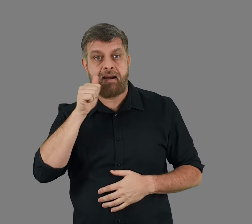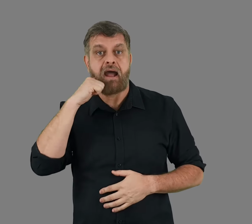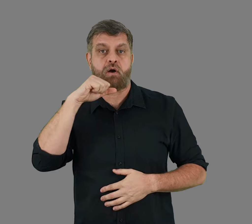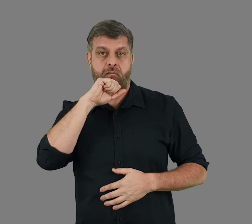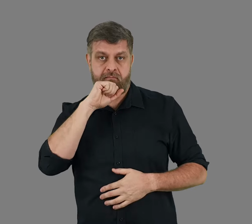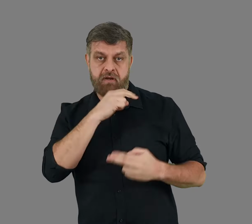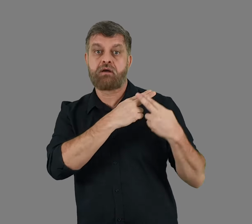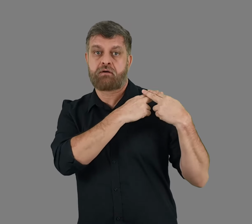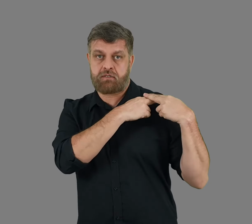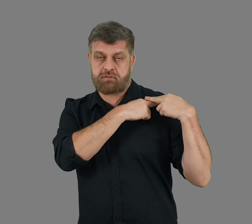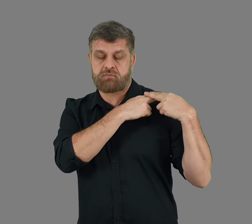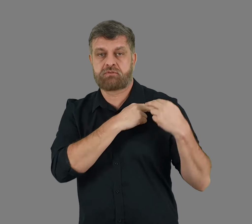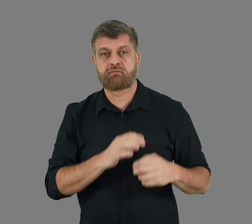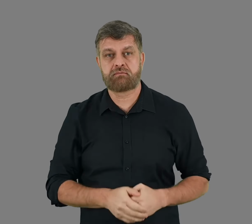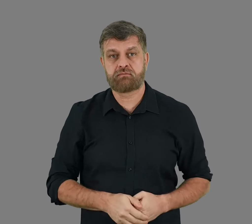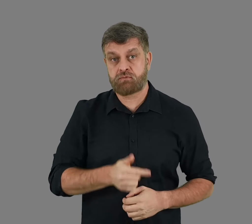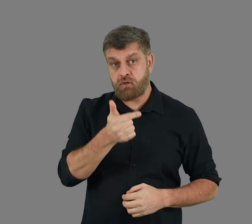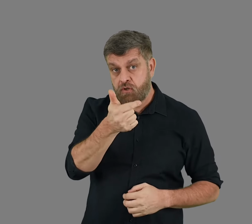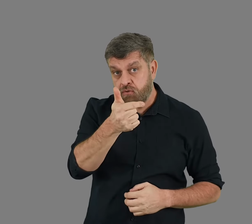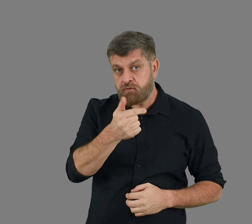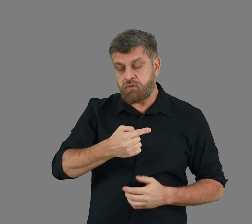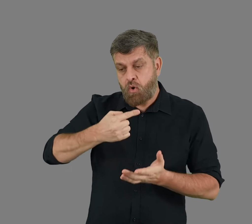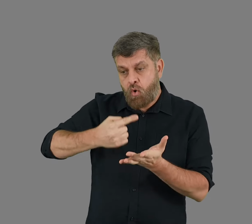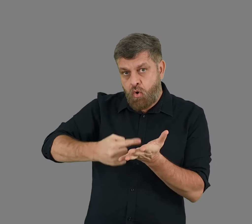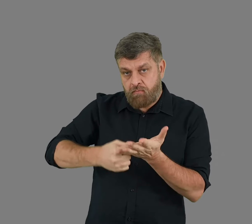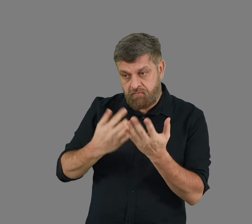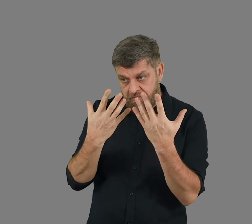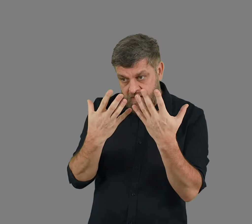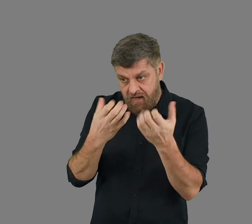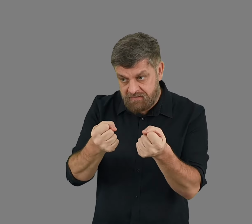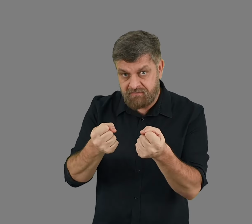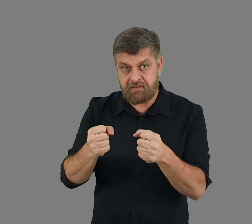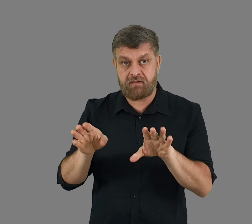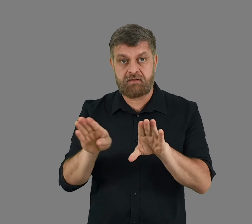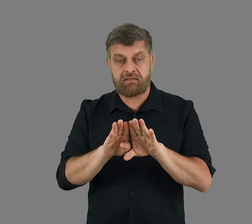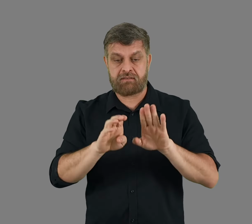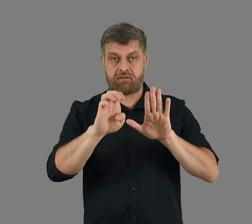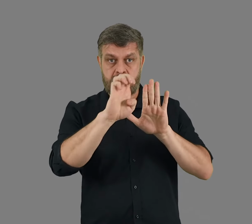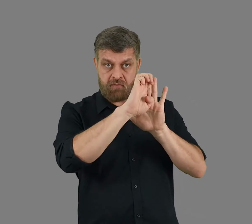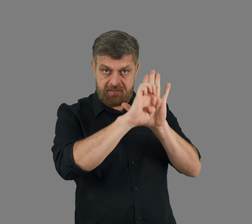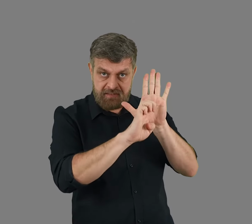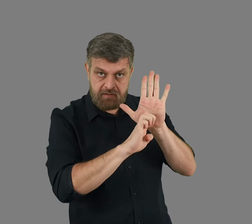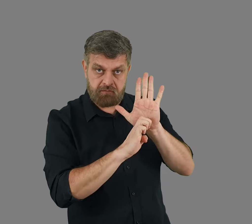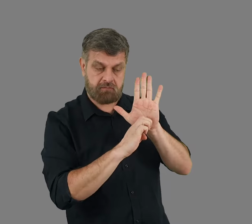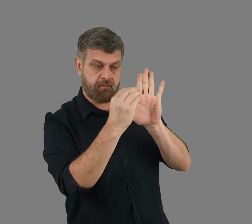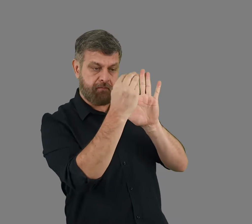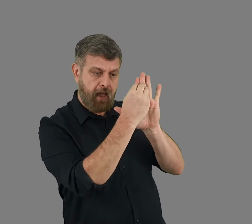legal. 2. Concordar com o presente estatuto e os princípios nele definidos.